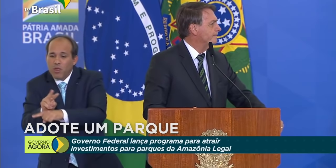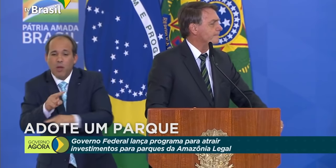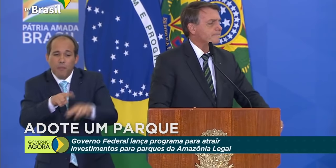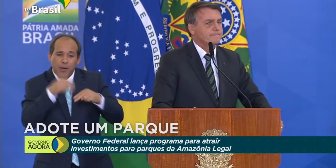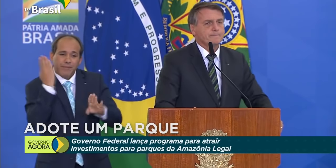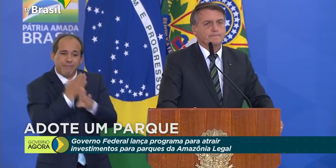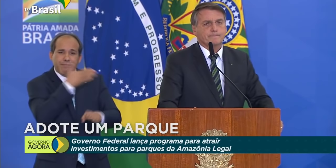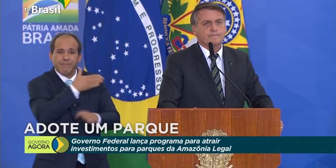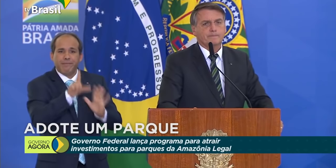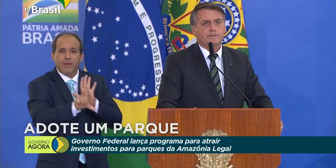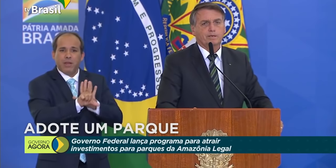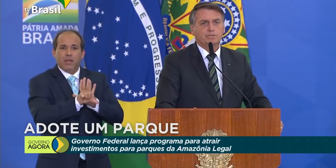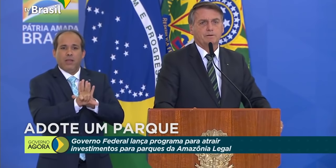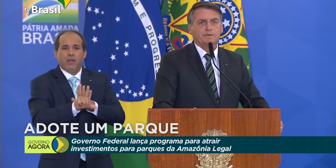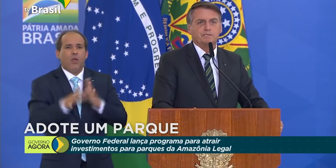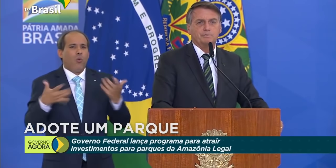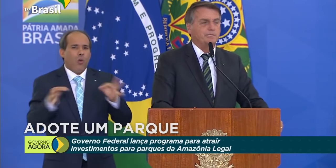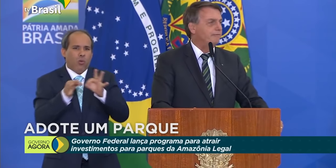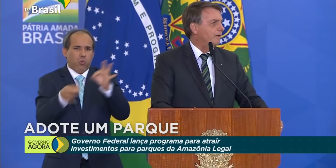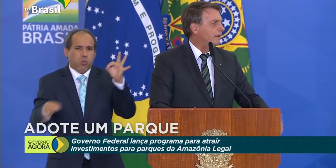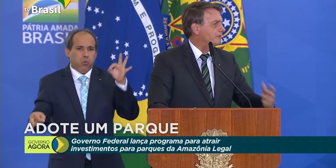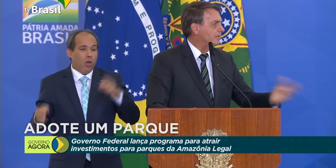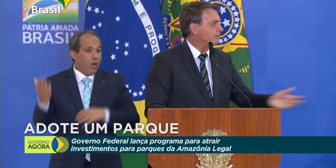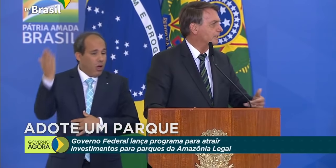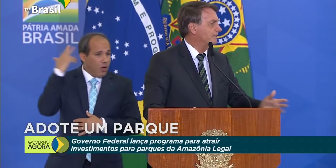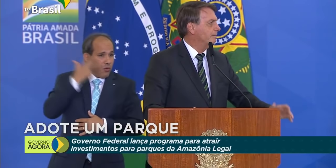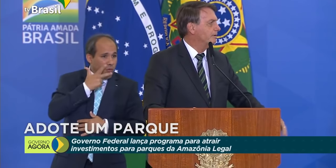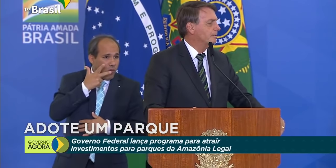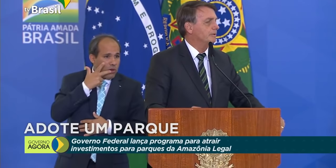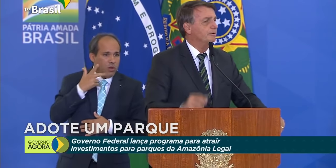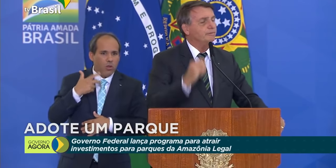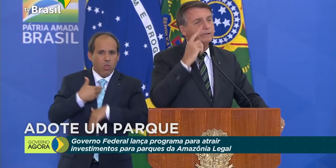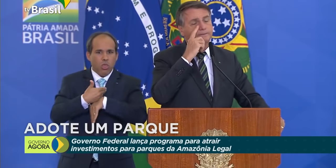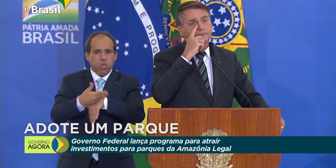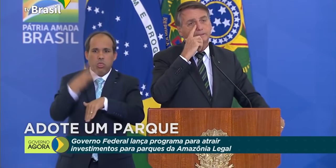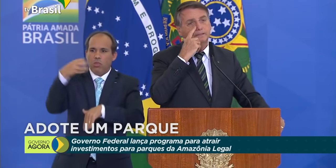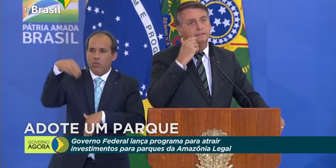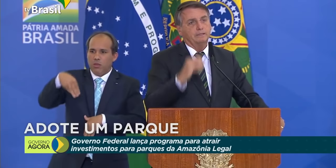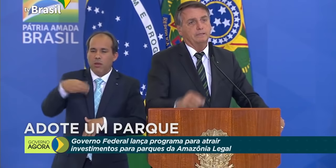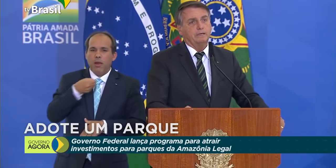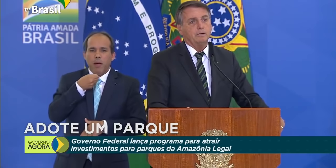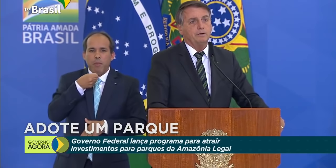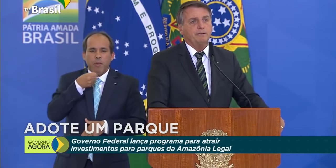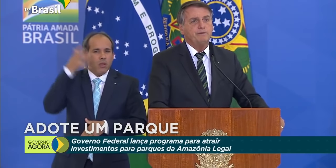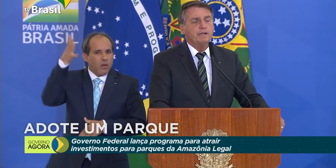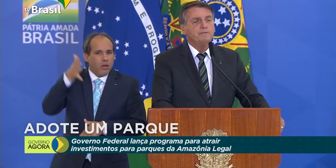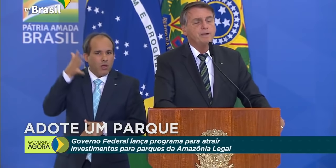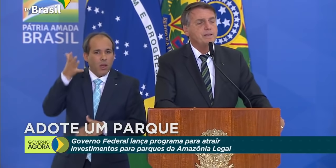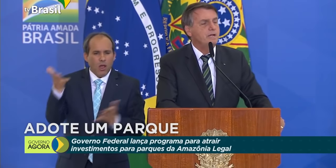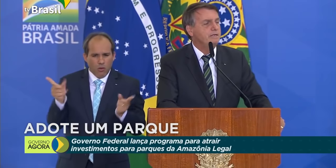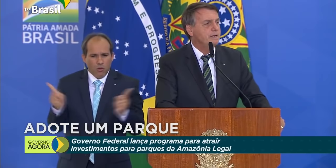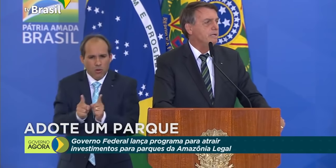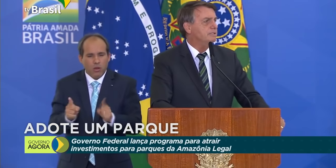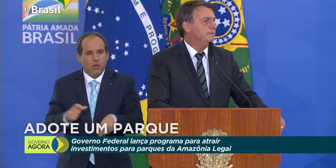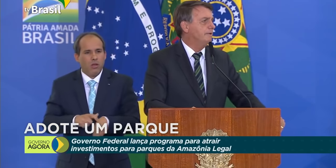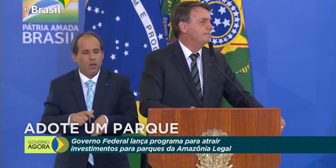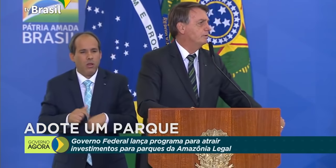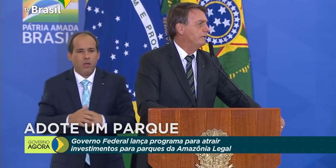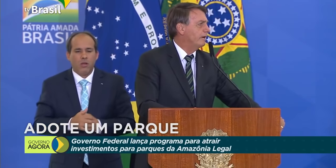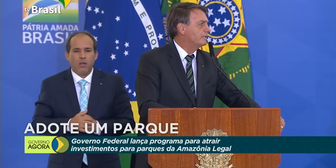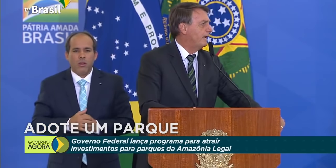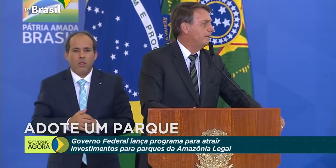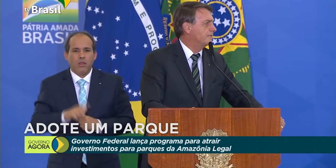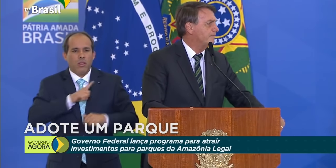estender a última vez que eu não queria falar eu usei por 30 minutos no microfone agora vem essa ferida